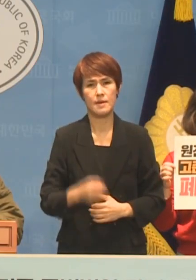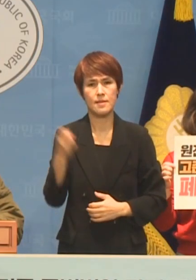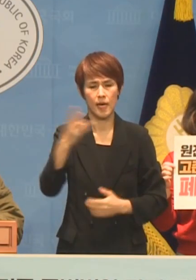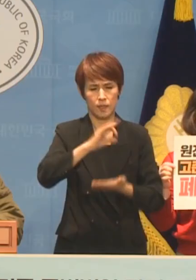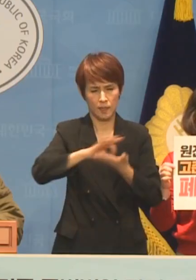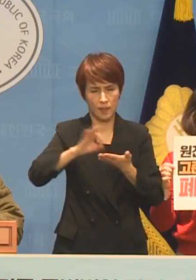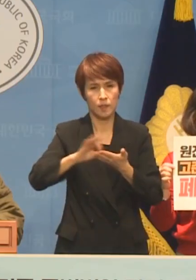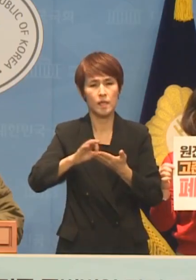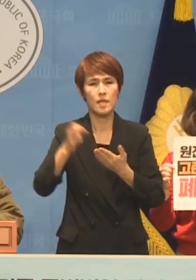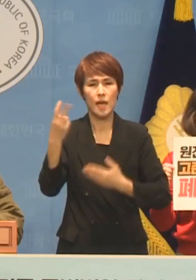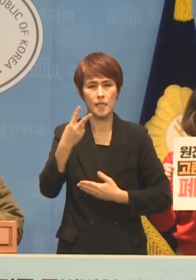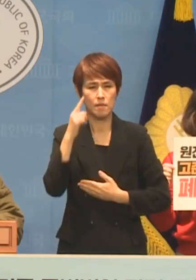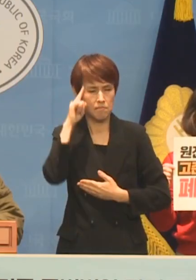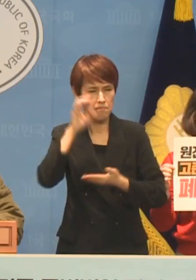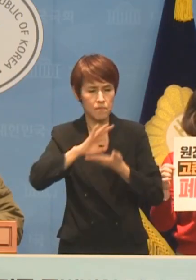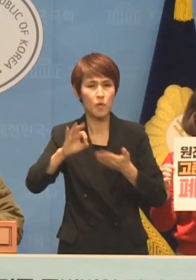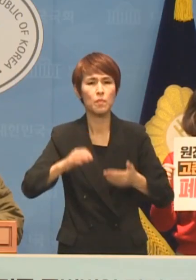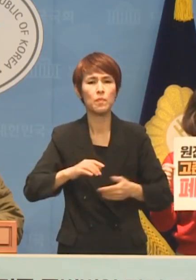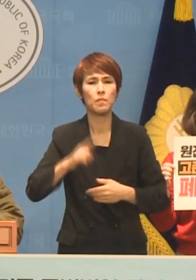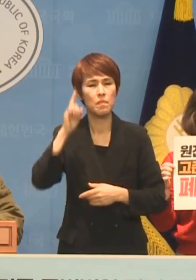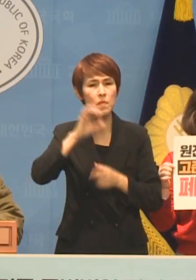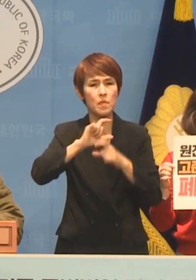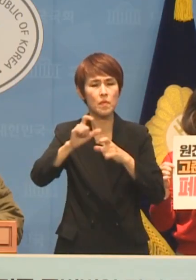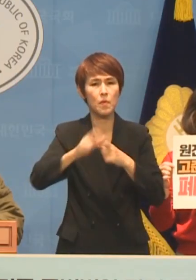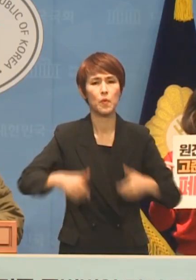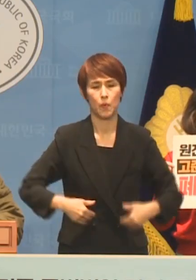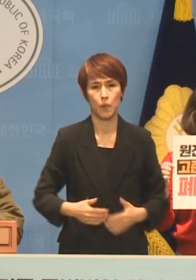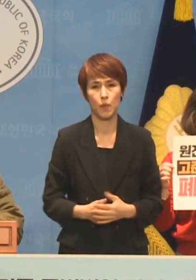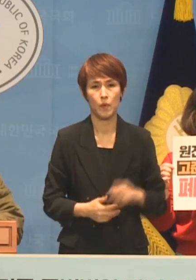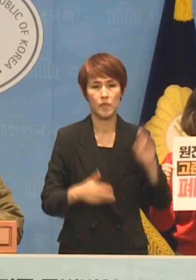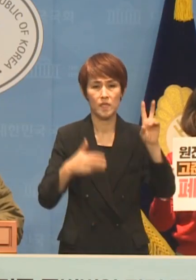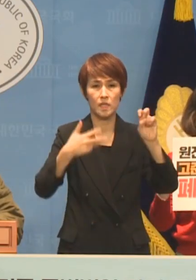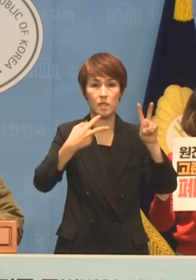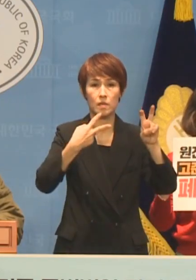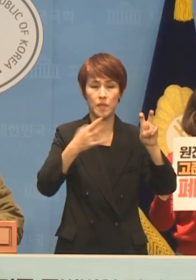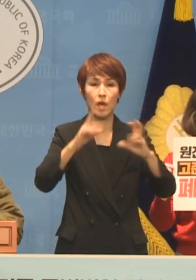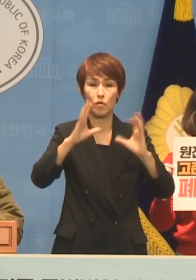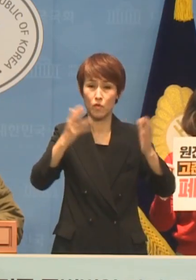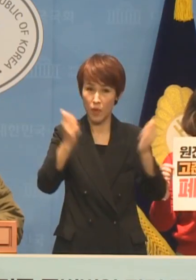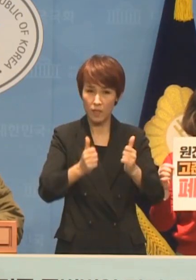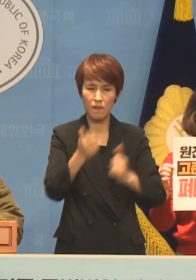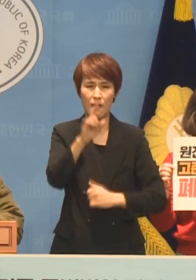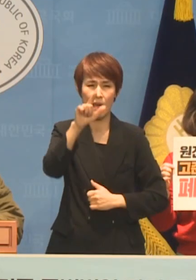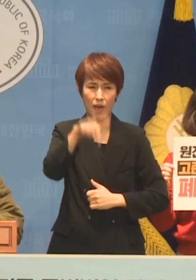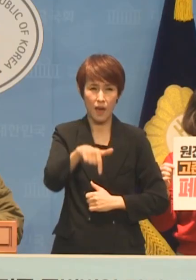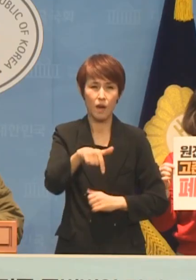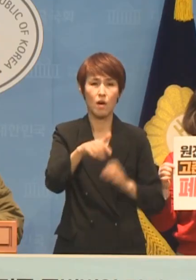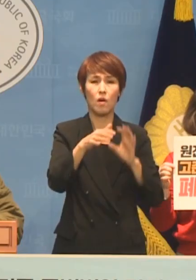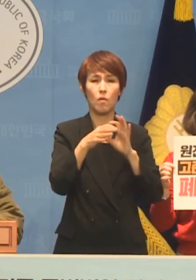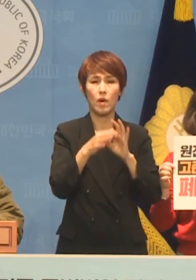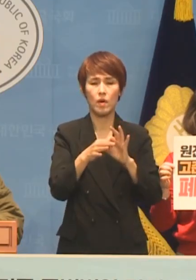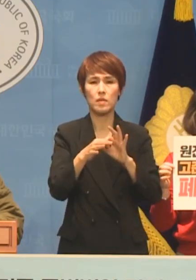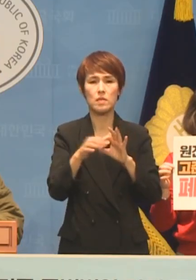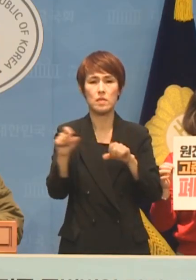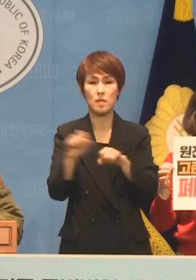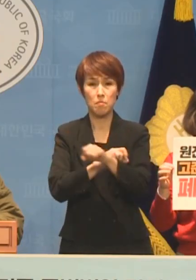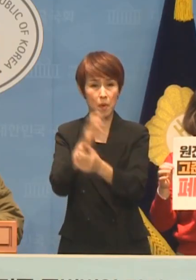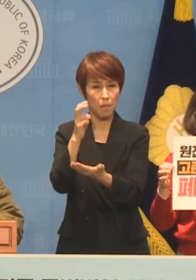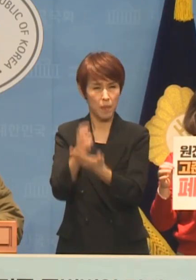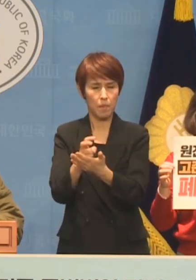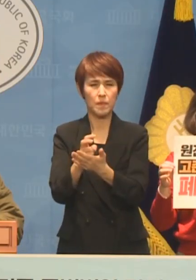재수립해야 한다. 22대 국회는 핵진흥 도구로 전락한 고준희 특별법안을